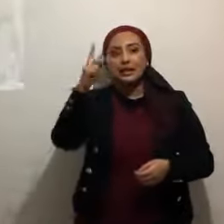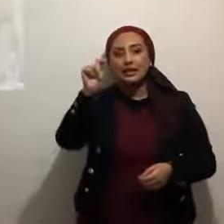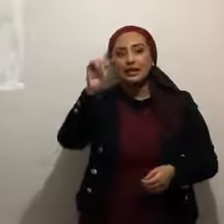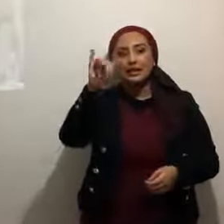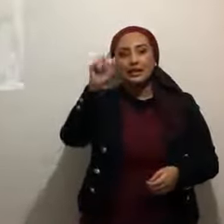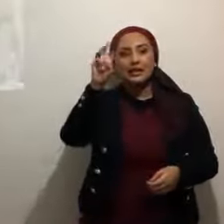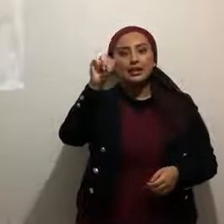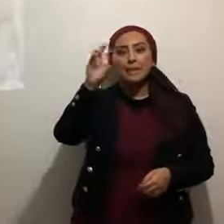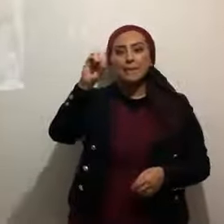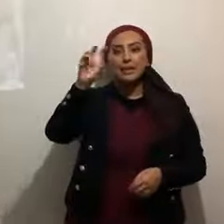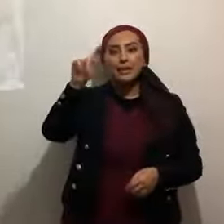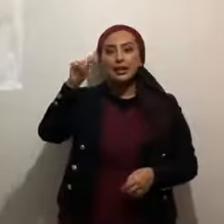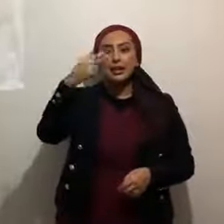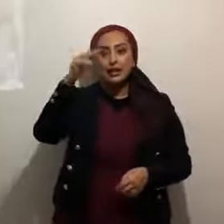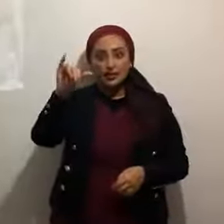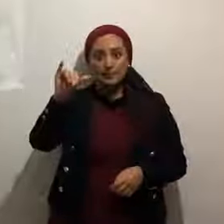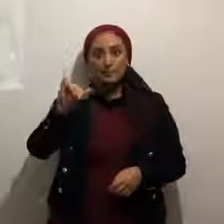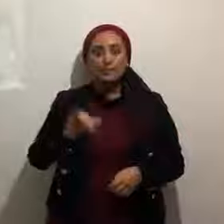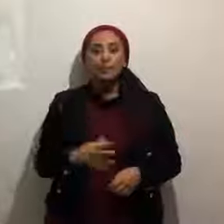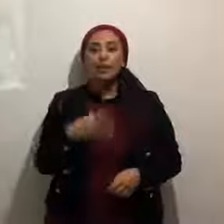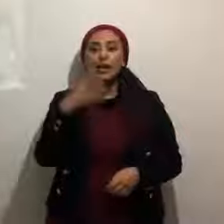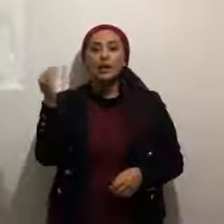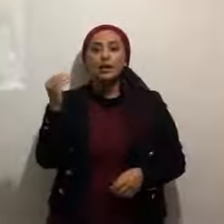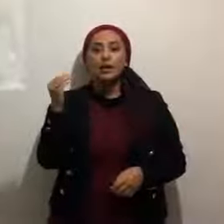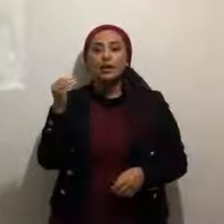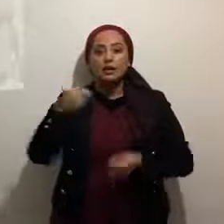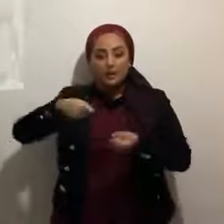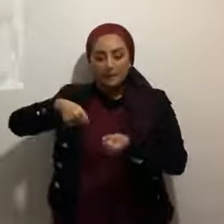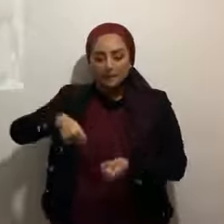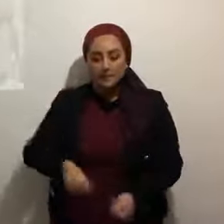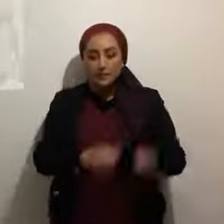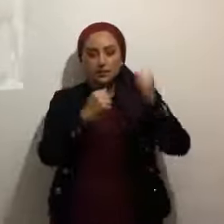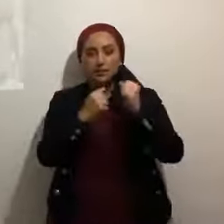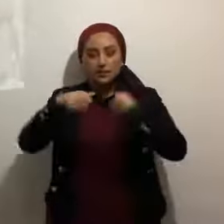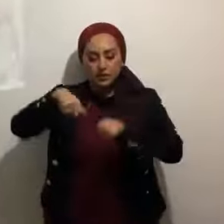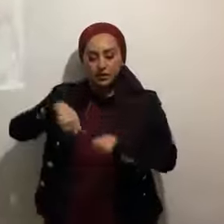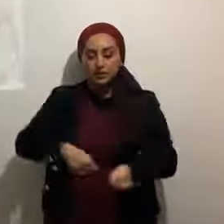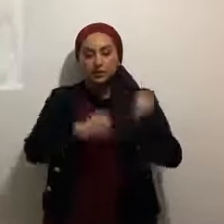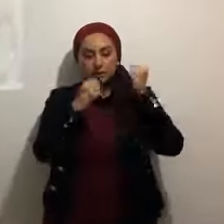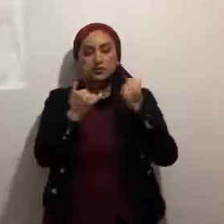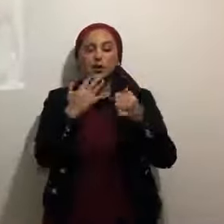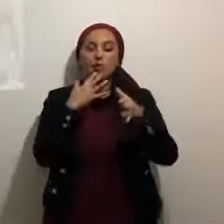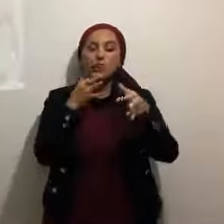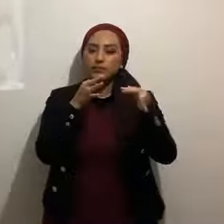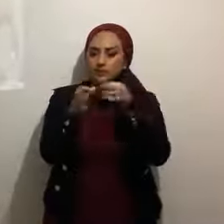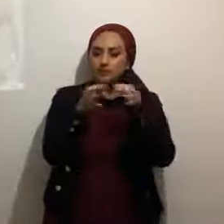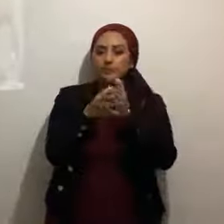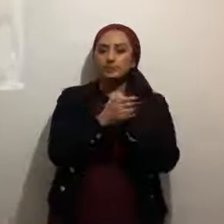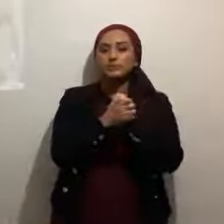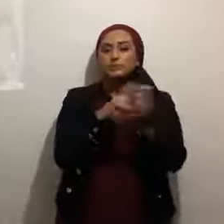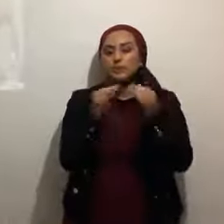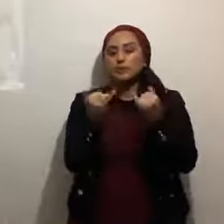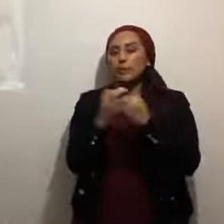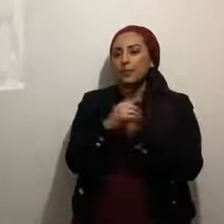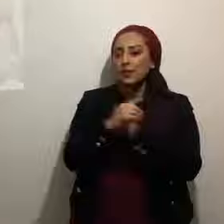favor. Y entonces cavas un pozo. Ahorita lo explico. A ver, lo voy a explicar de una vez. Entonces, te pones